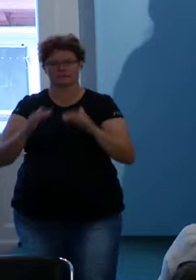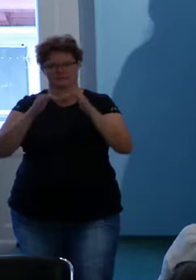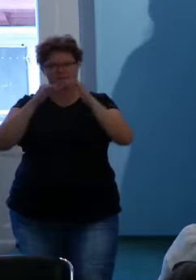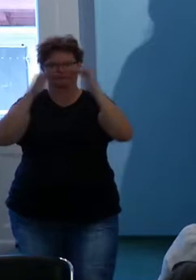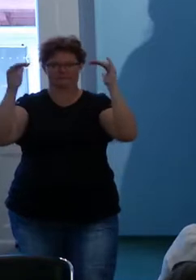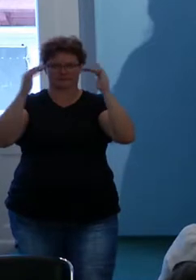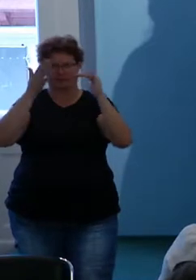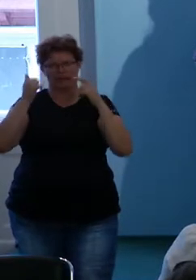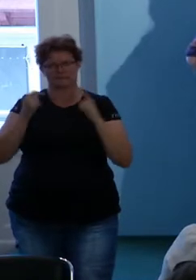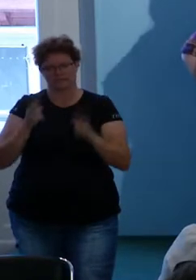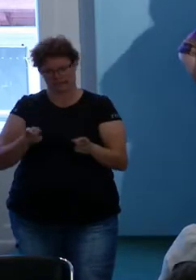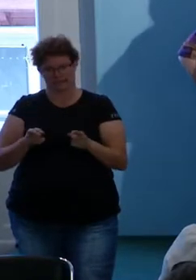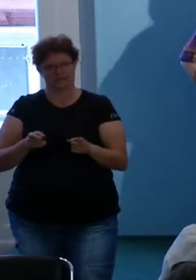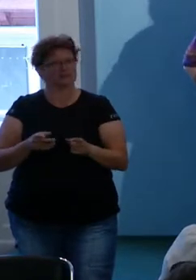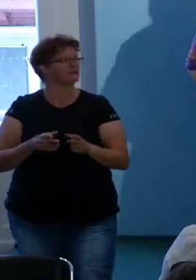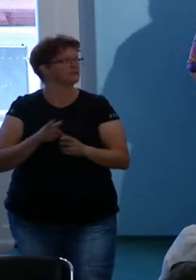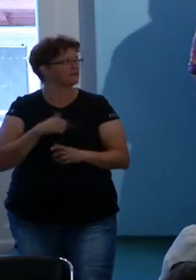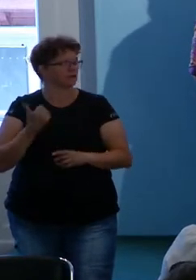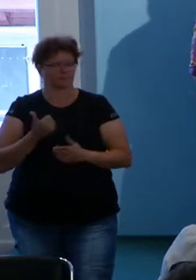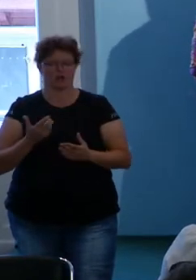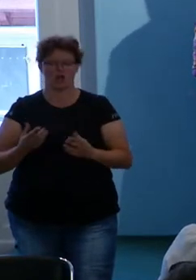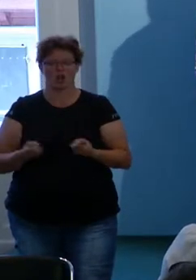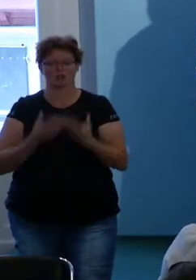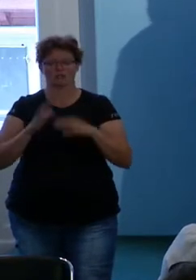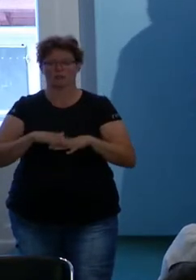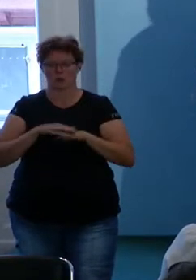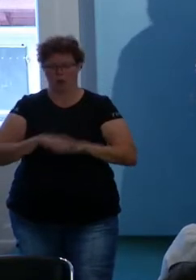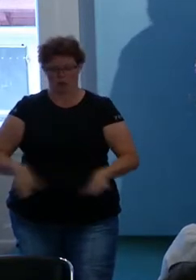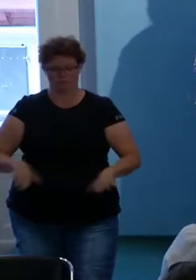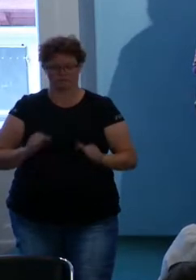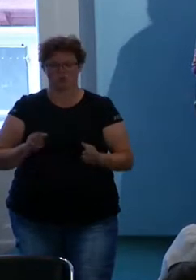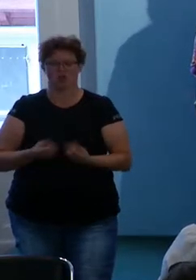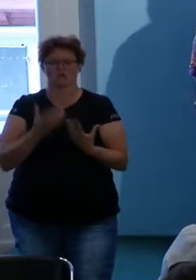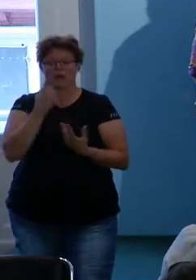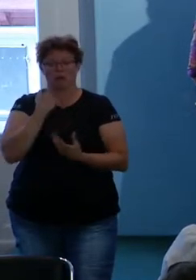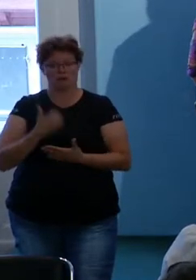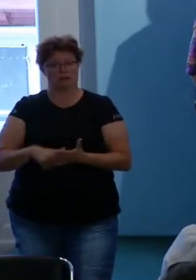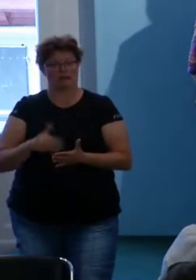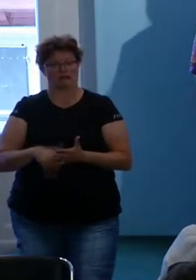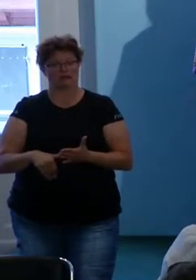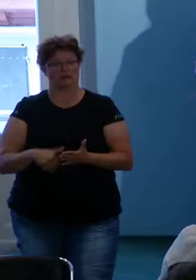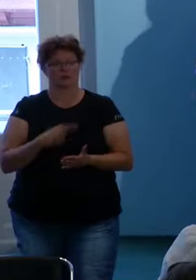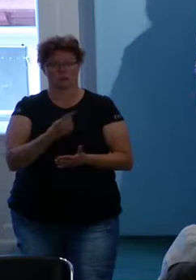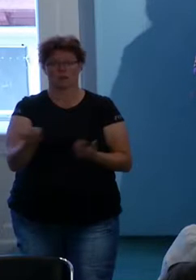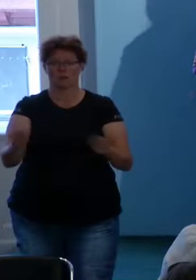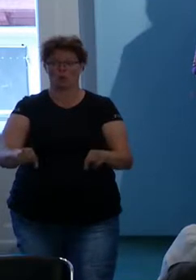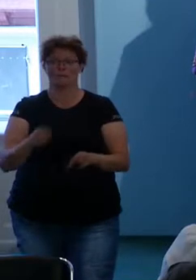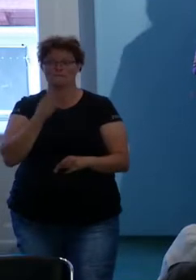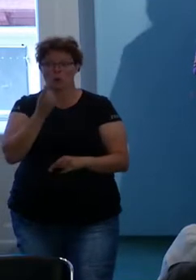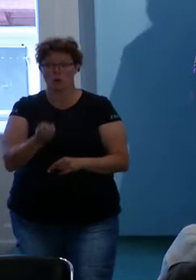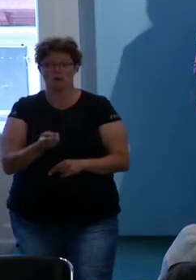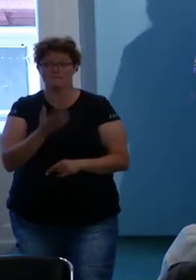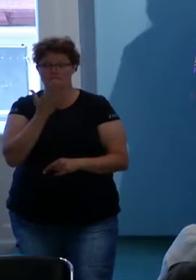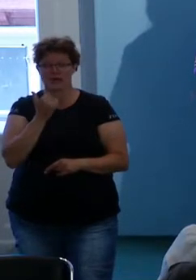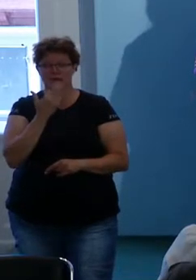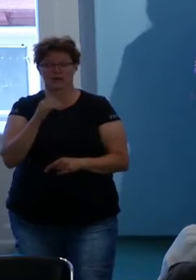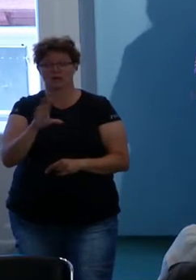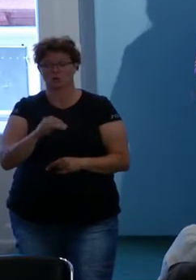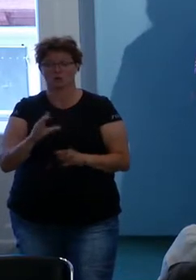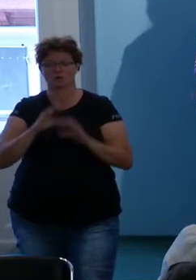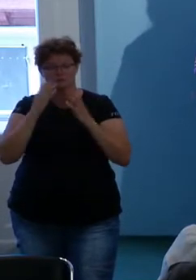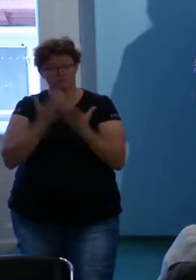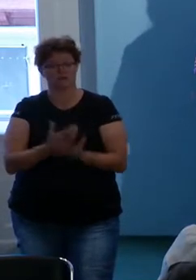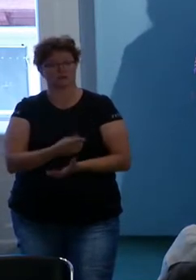vi ta parallellt. För att det vi behöver lösa på golvet skulle vi ha löst igår. Har de med här imorgon? Och vem ska då ta hand om